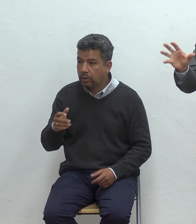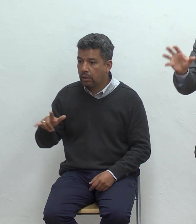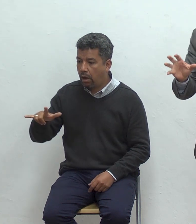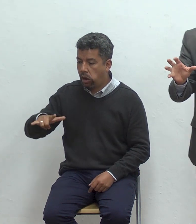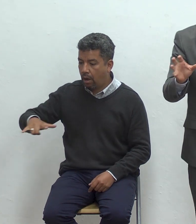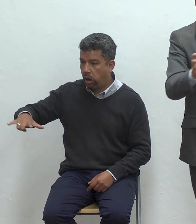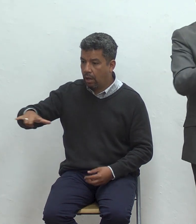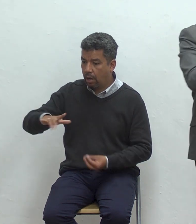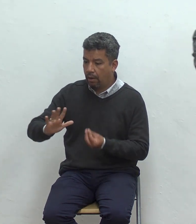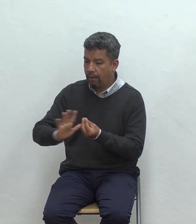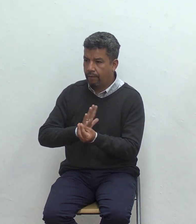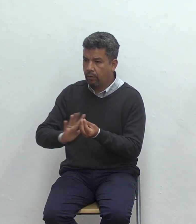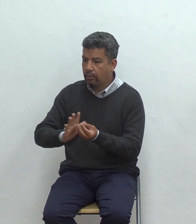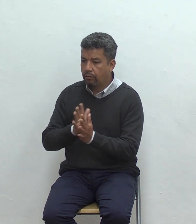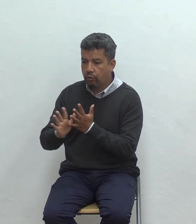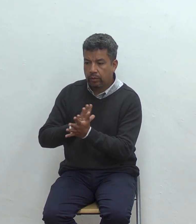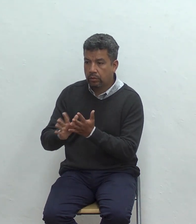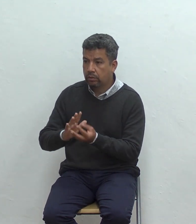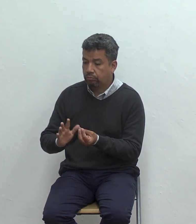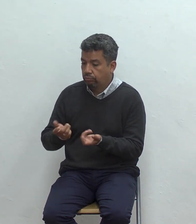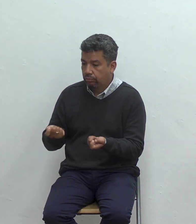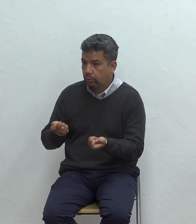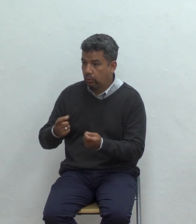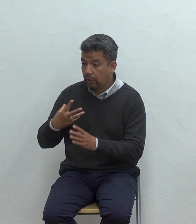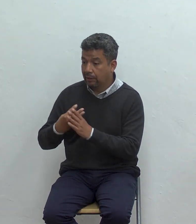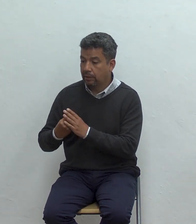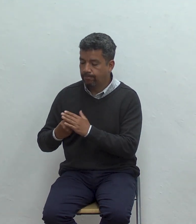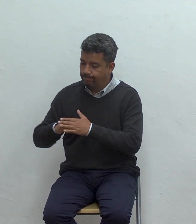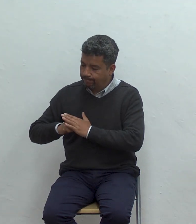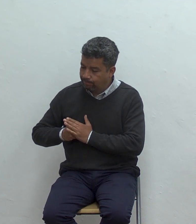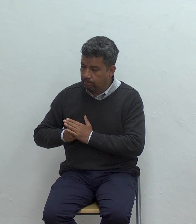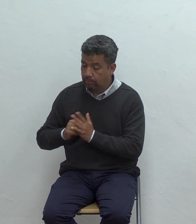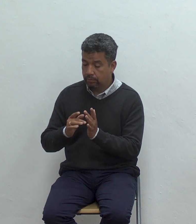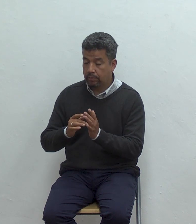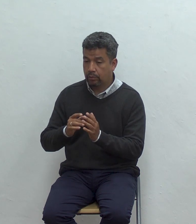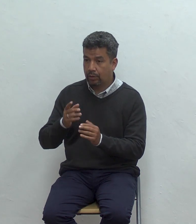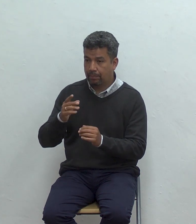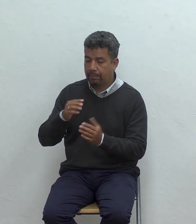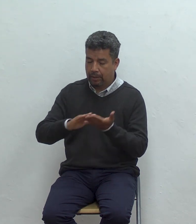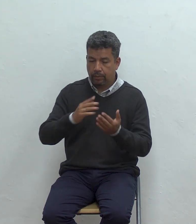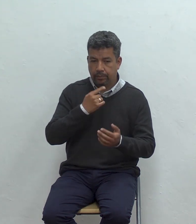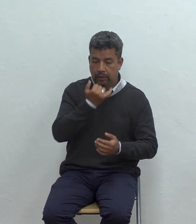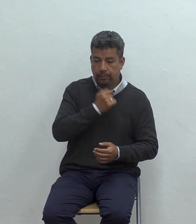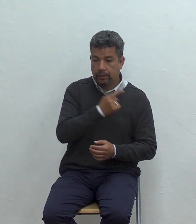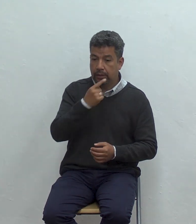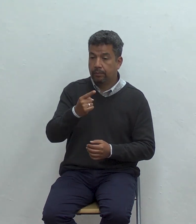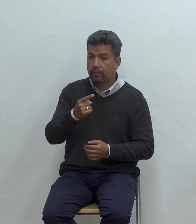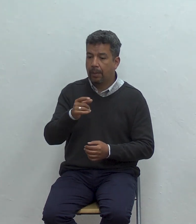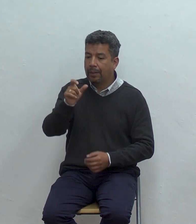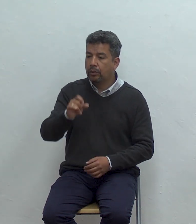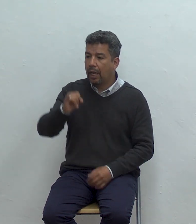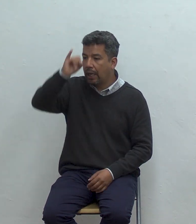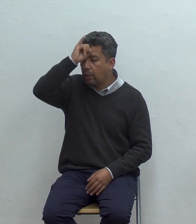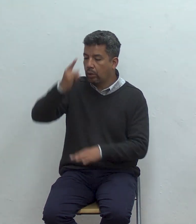manipulan la información no dejan que la información salga. Cuando se habla, cuando se habla de idiota